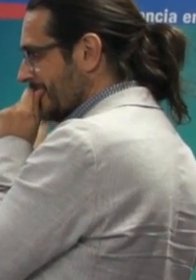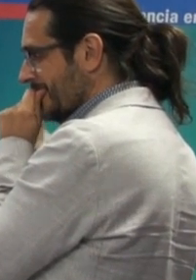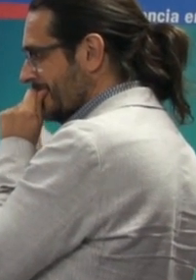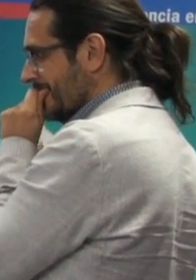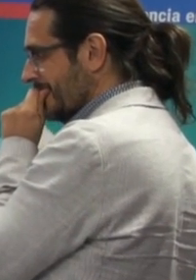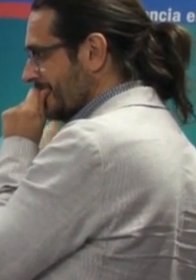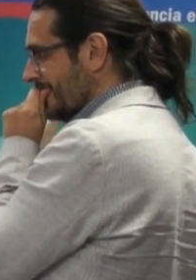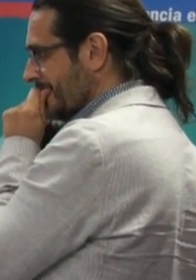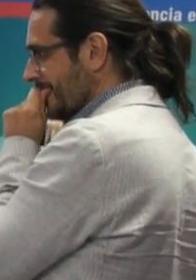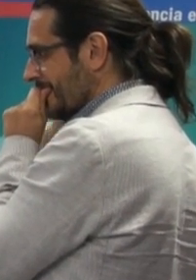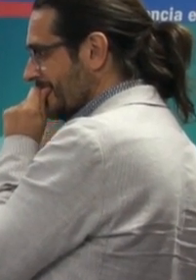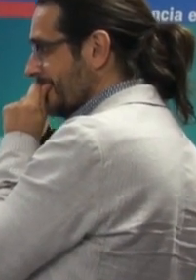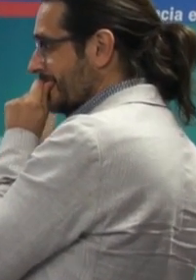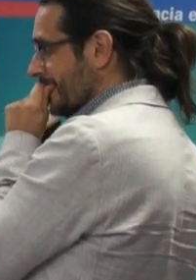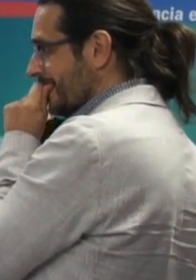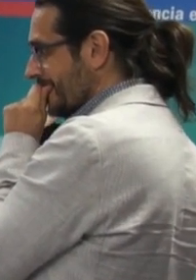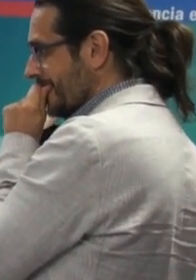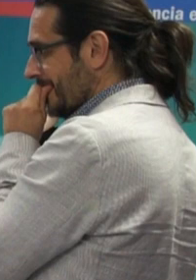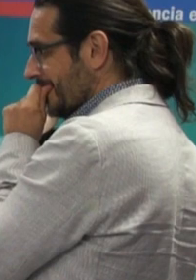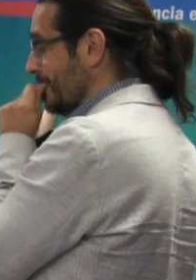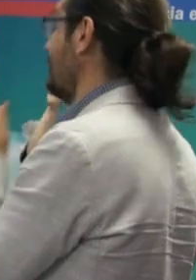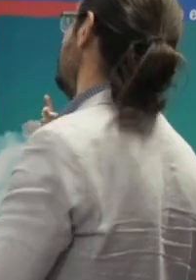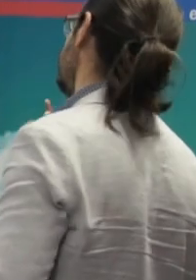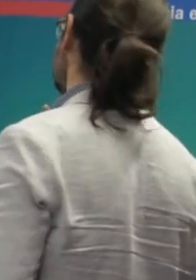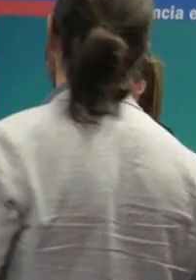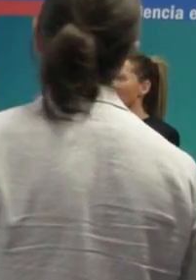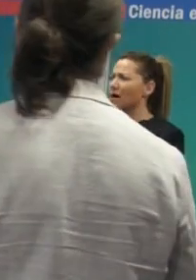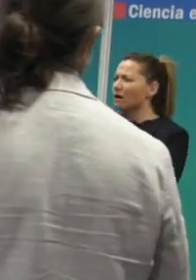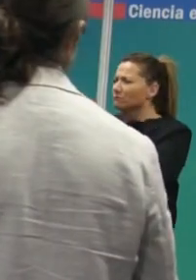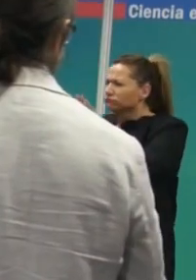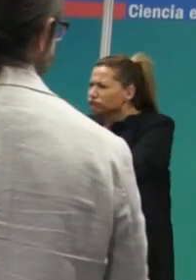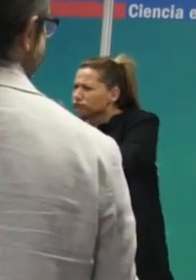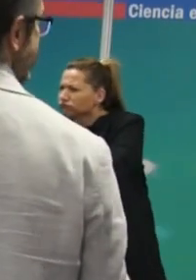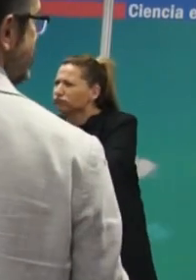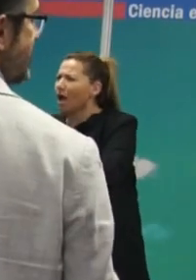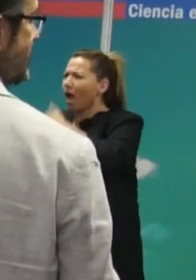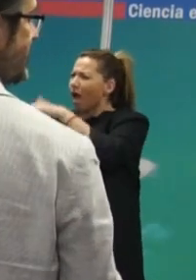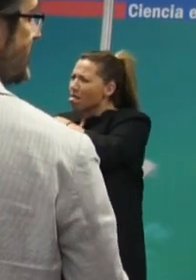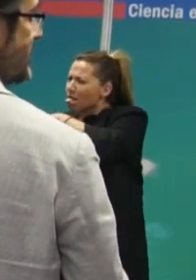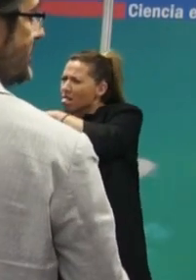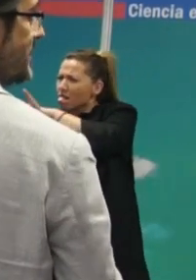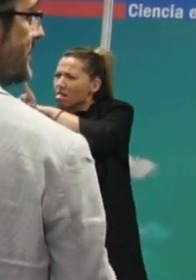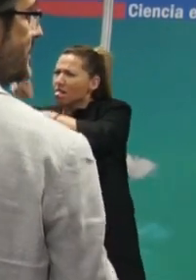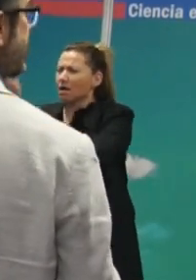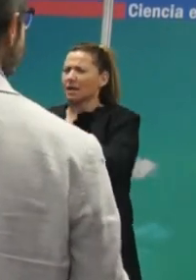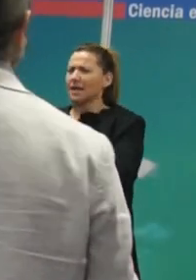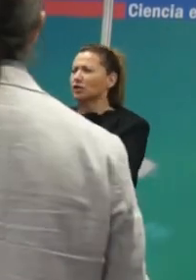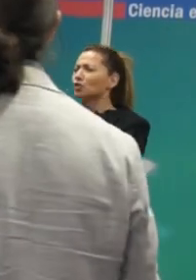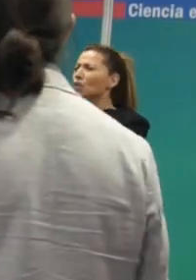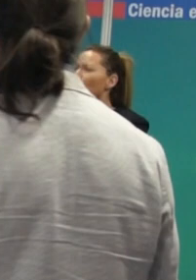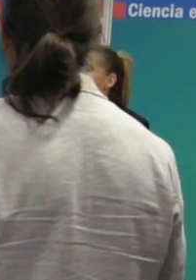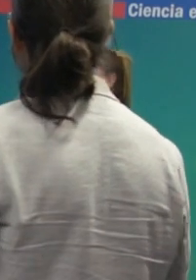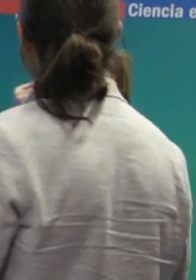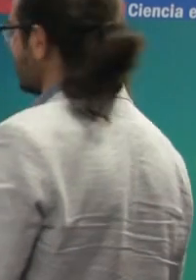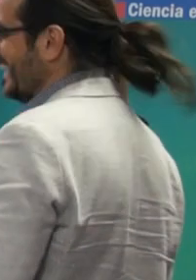ese homo hábil a avanzar en su conocimiento a ser cada día mejor en su técnica? Porque hay